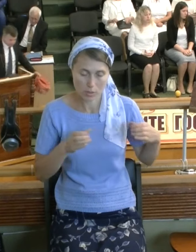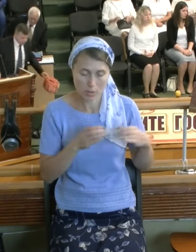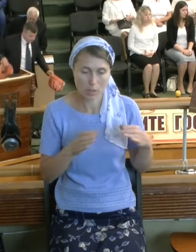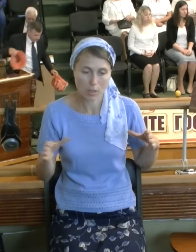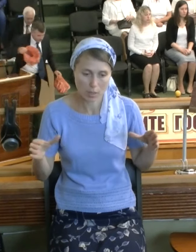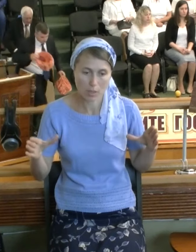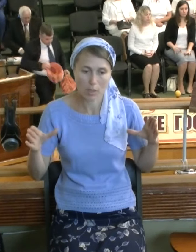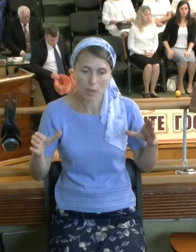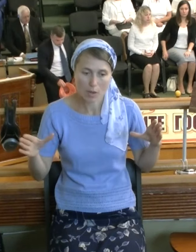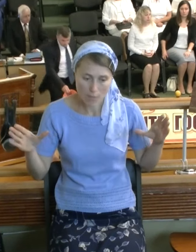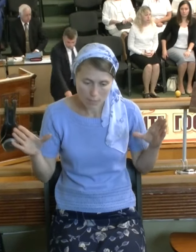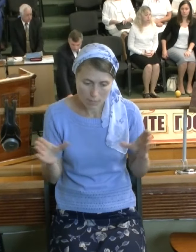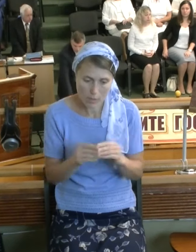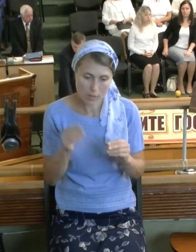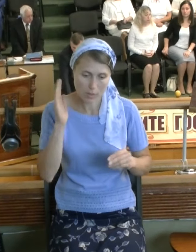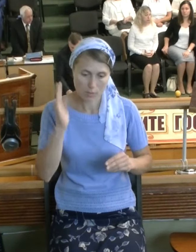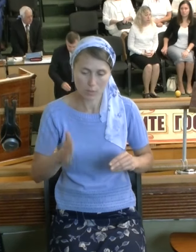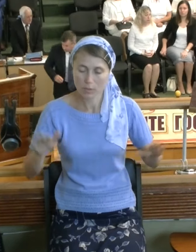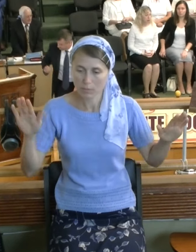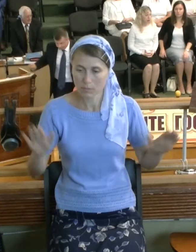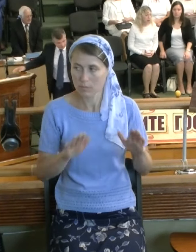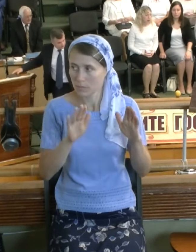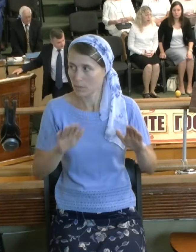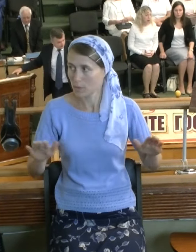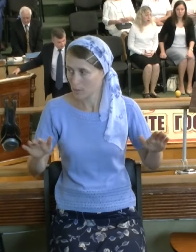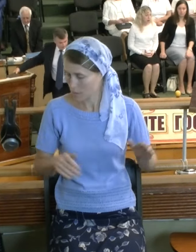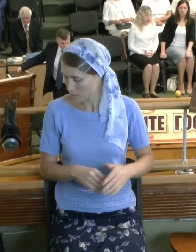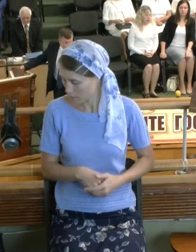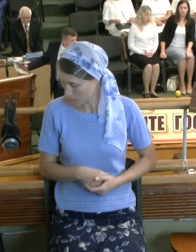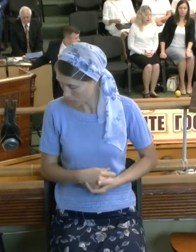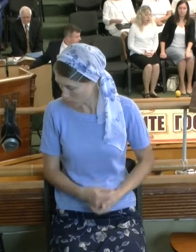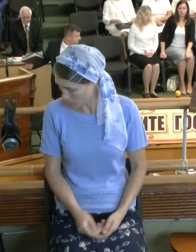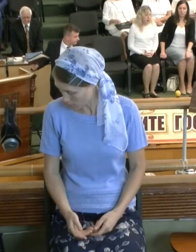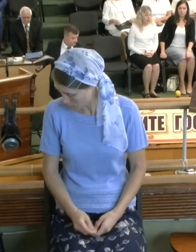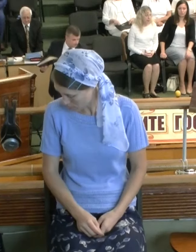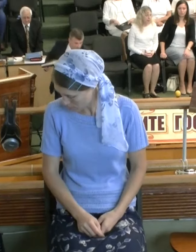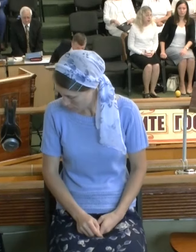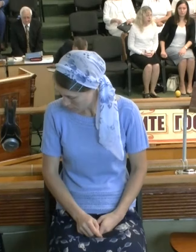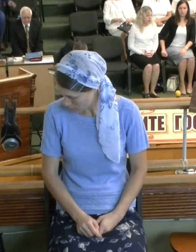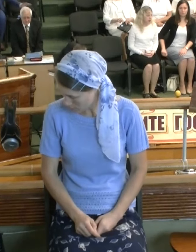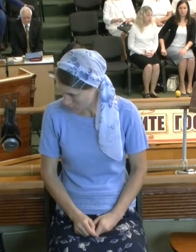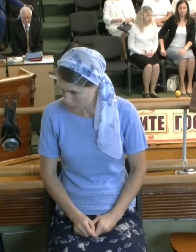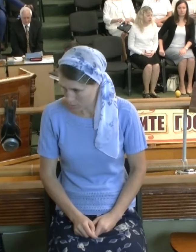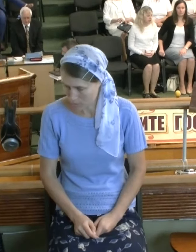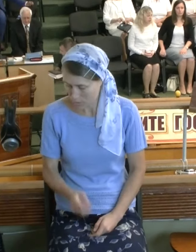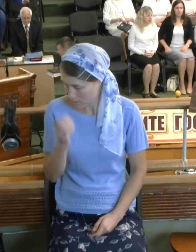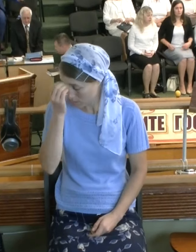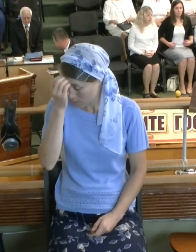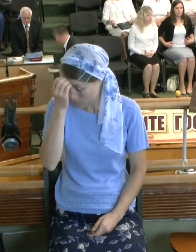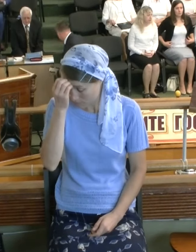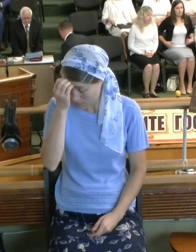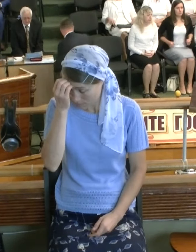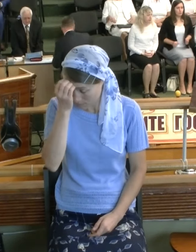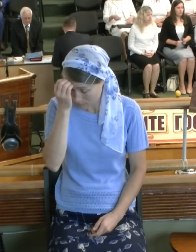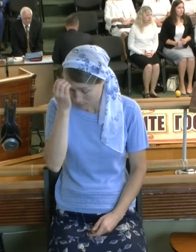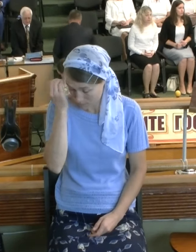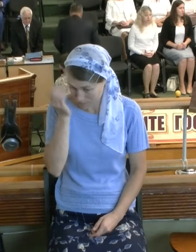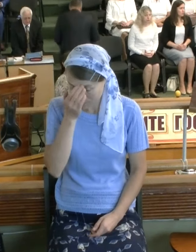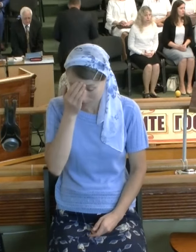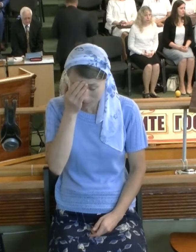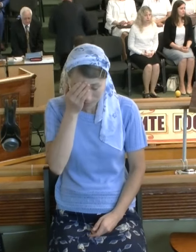Вместе будем петь песни «От погибели спасла меня милость Божия».